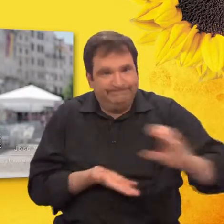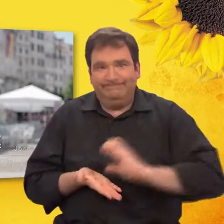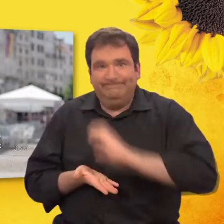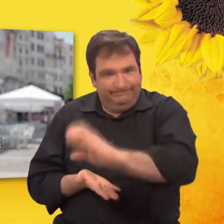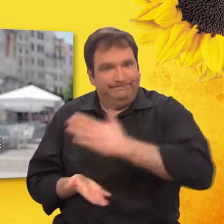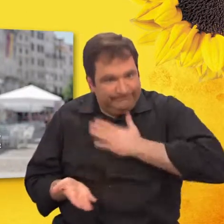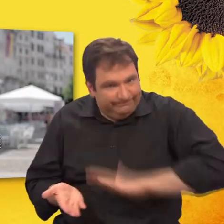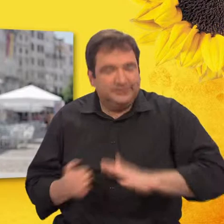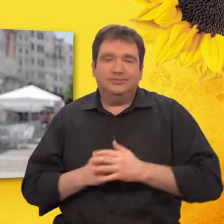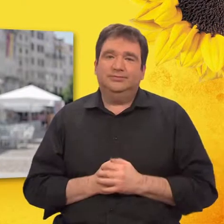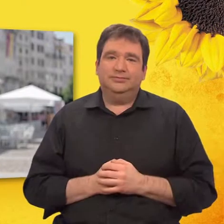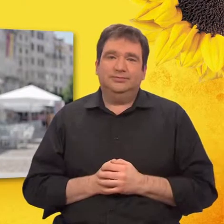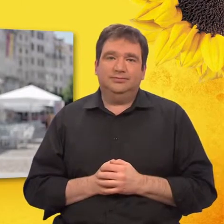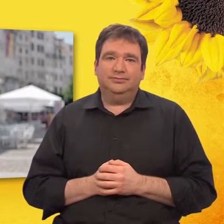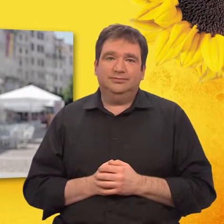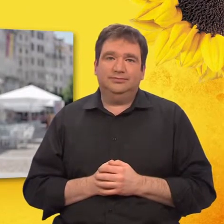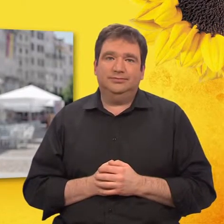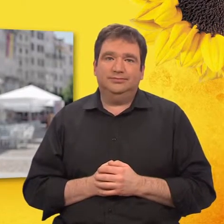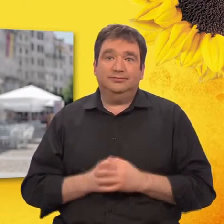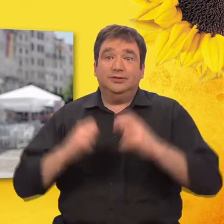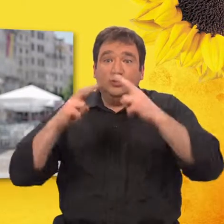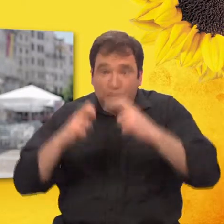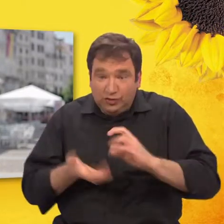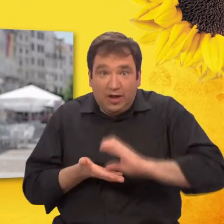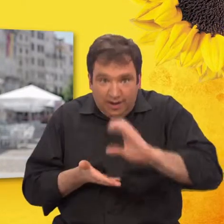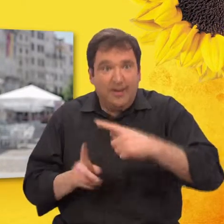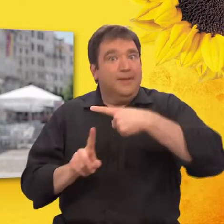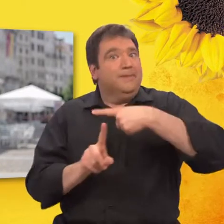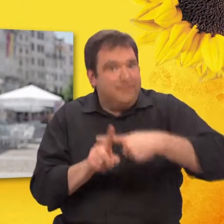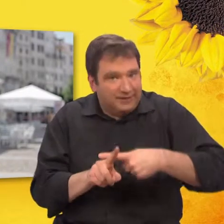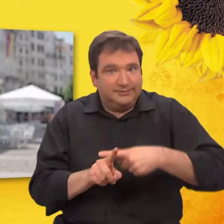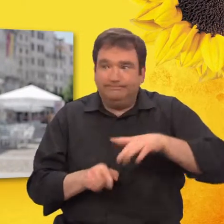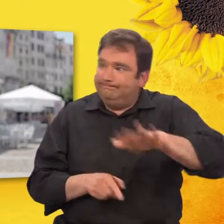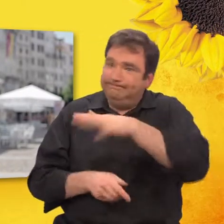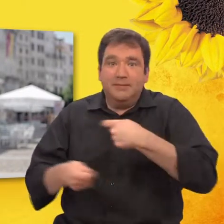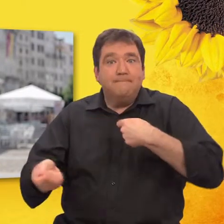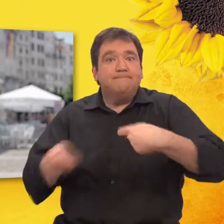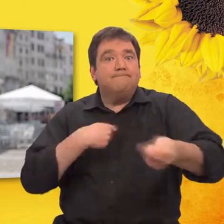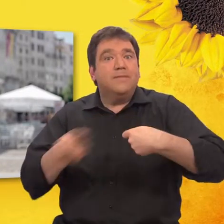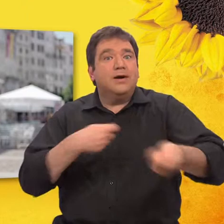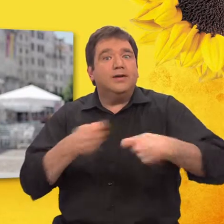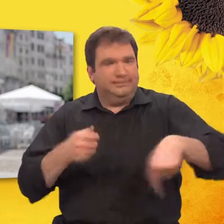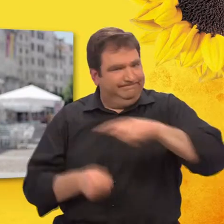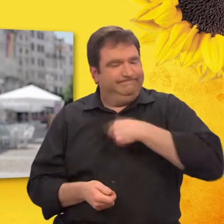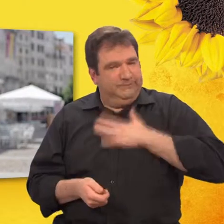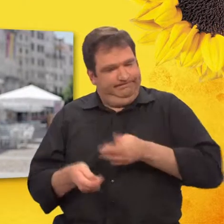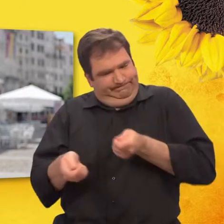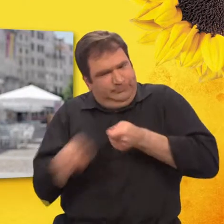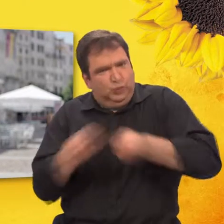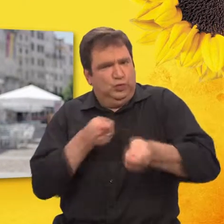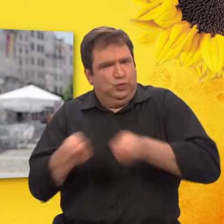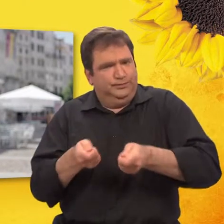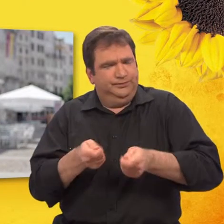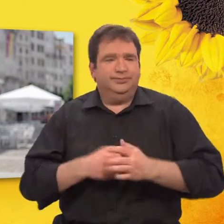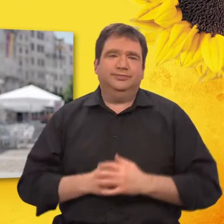na grande investigação do domínio, por exemplo, da saúde e dos produtos farmacêuticos. Lá está, nós não